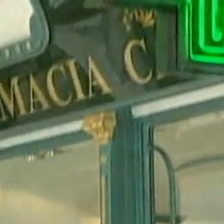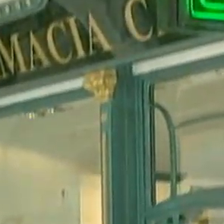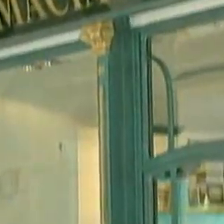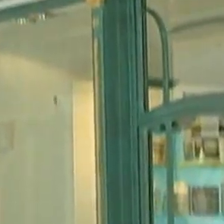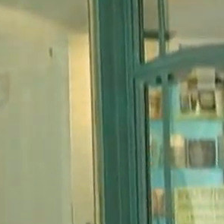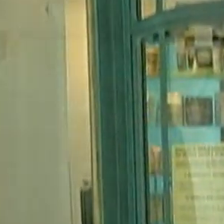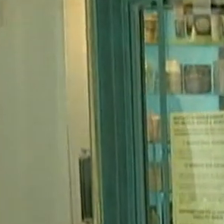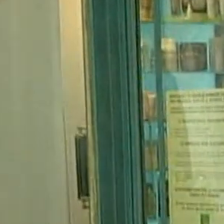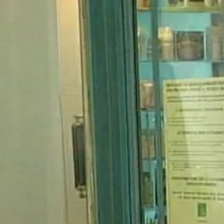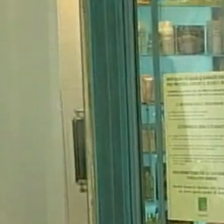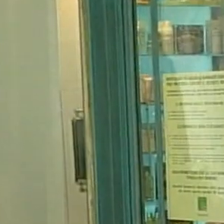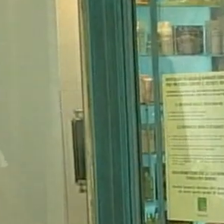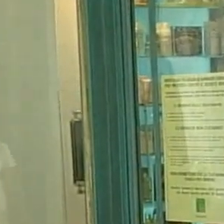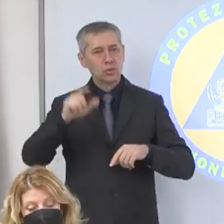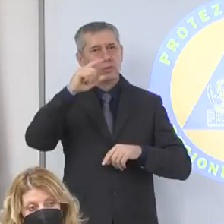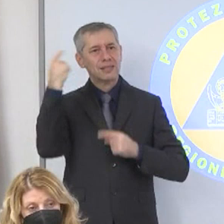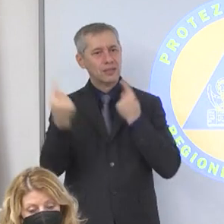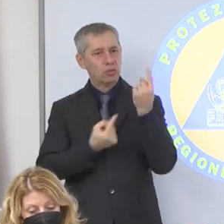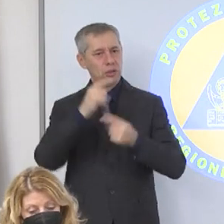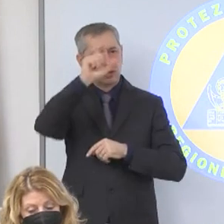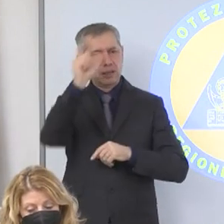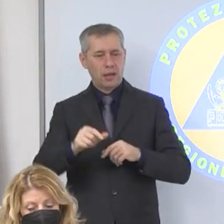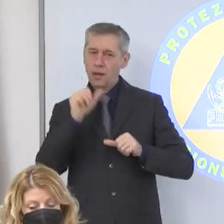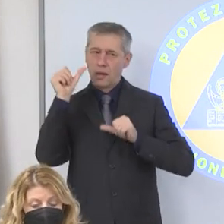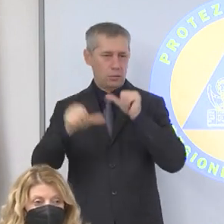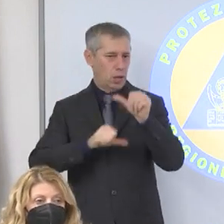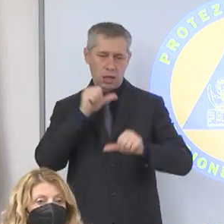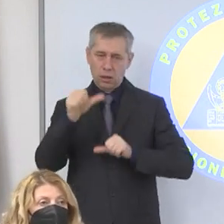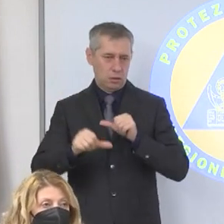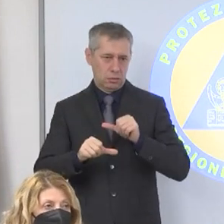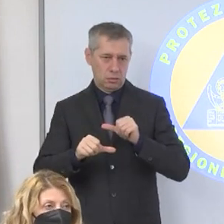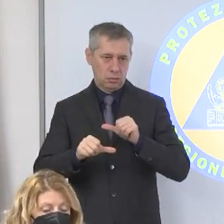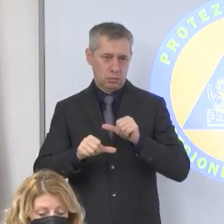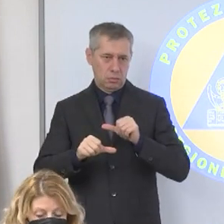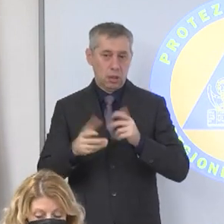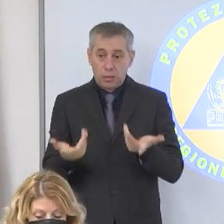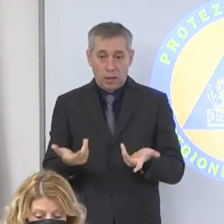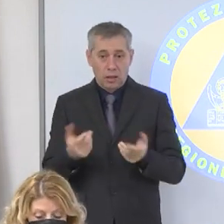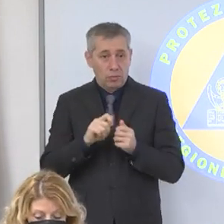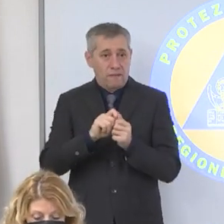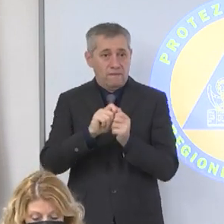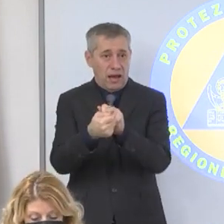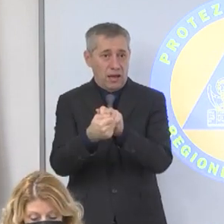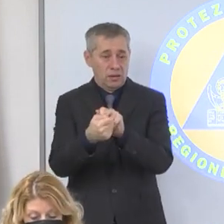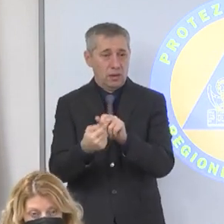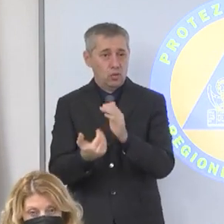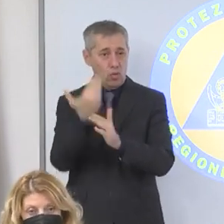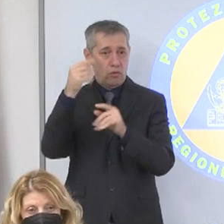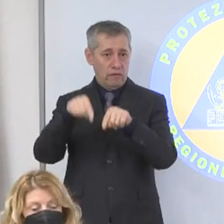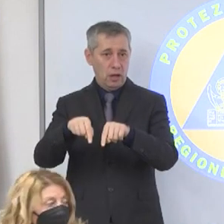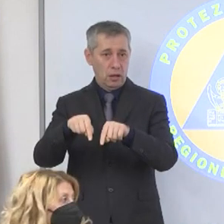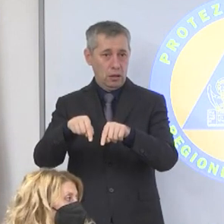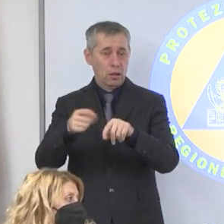innegabile che lo scenario sia cambiato radicalmente perché è una variante radicalmente nuova, ma anche perché abbiamo